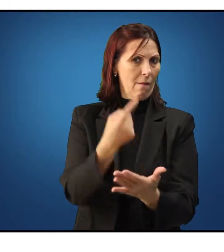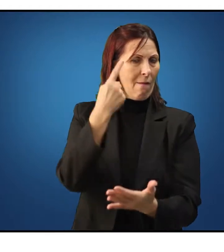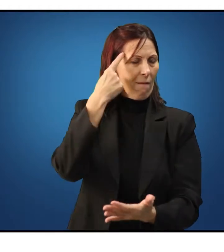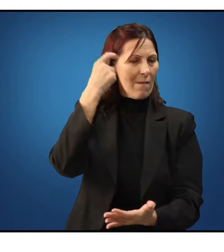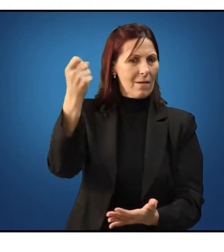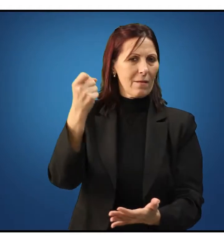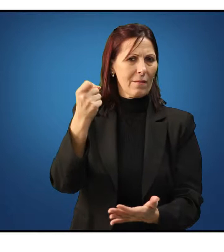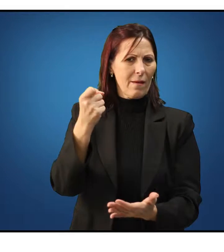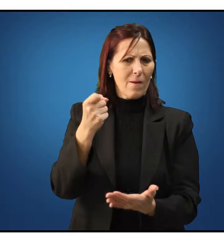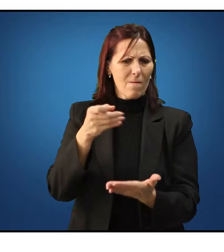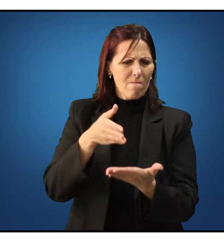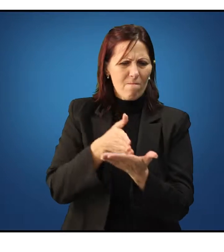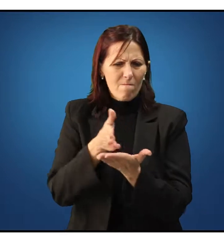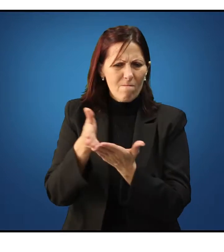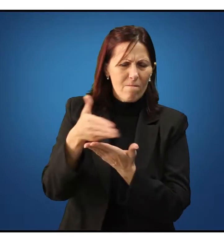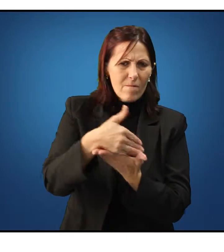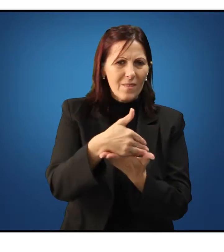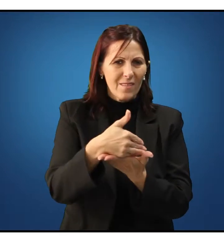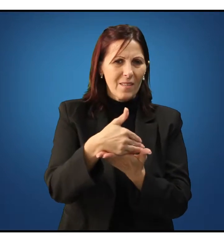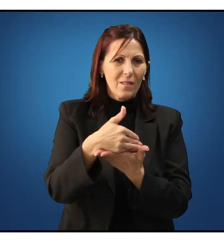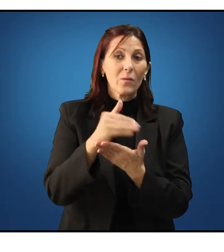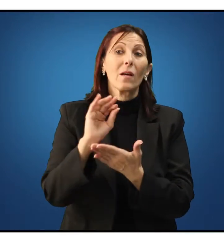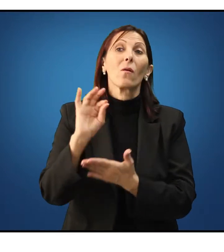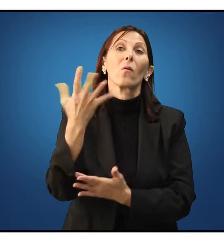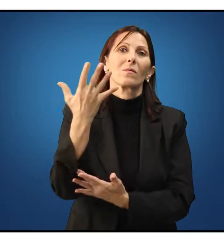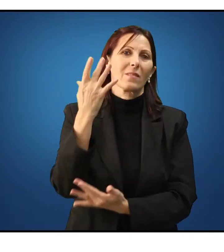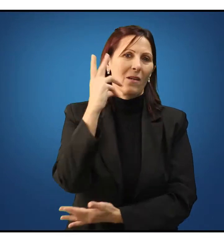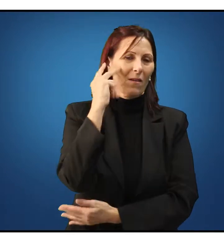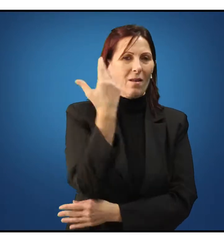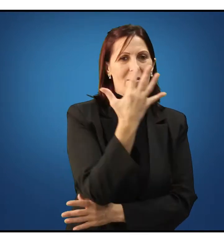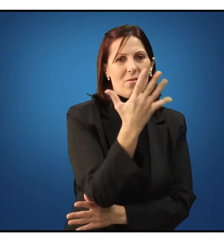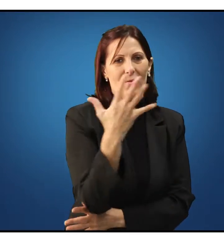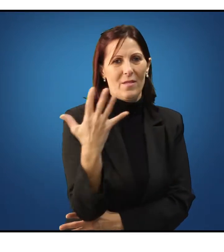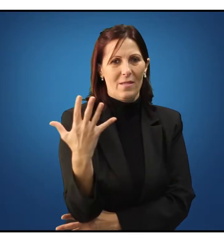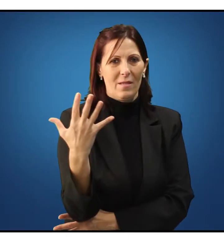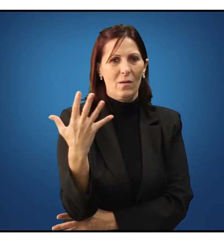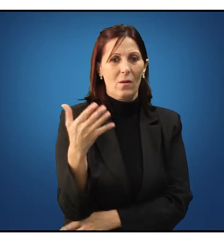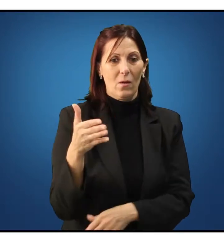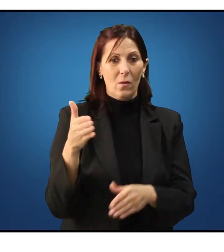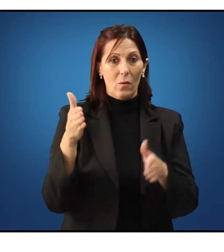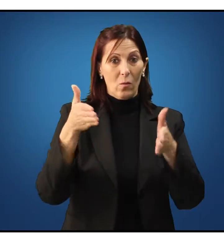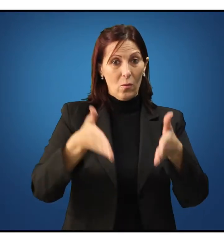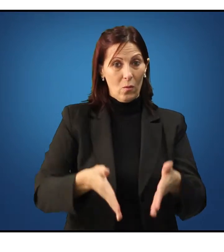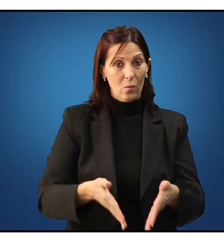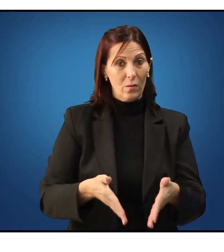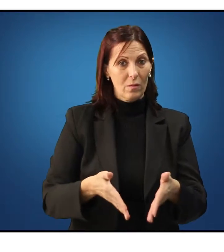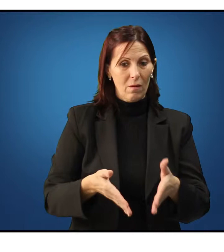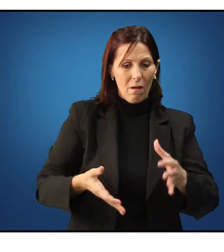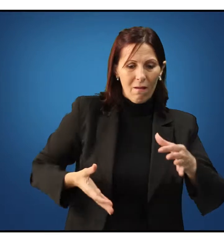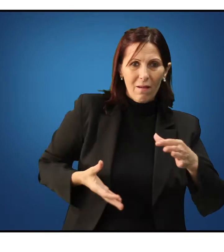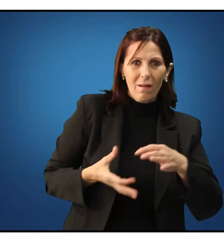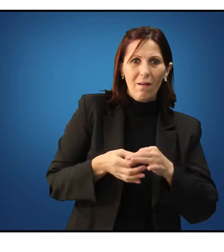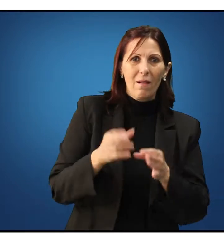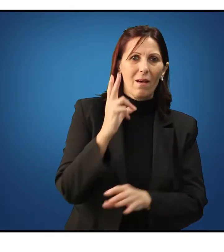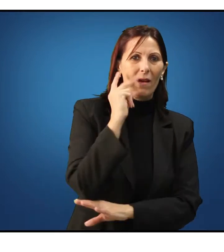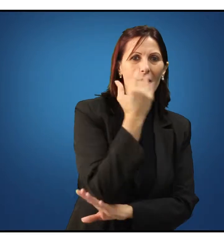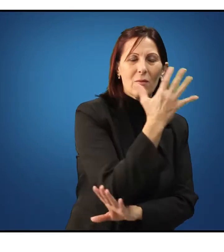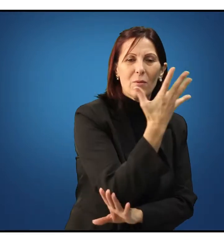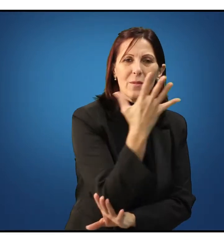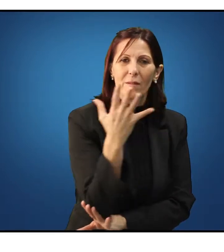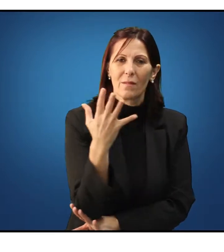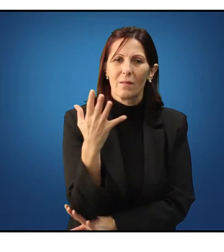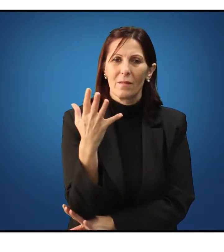no funcionamento da natureza. Os modernos, ao associar a natureza a uma